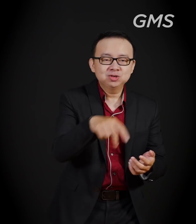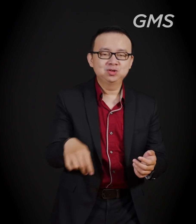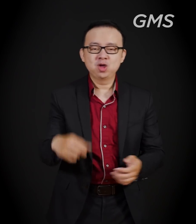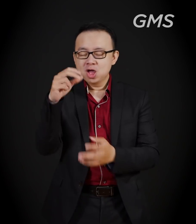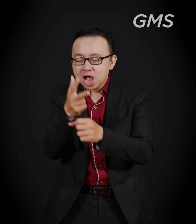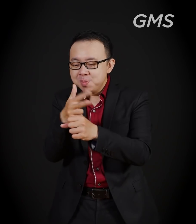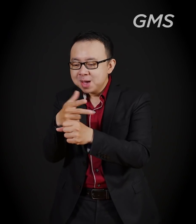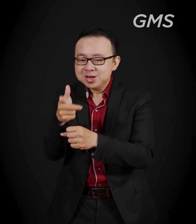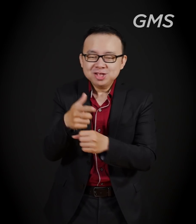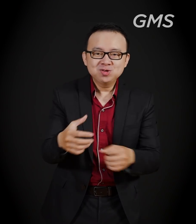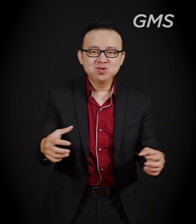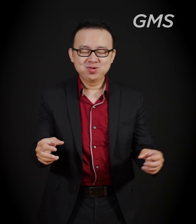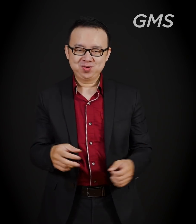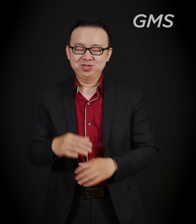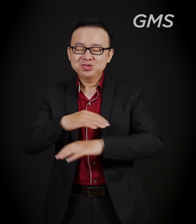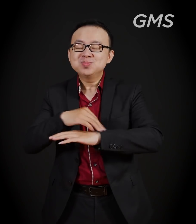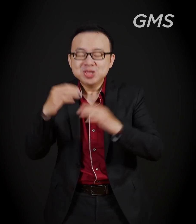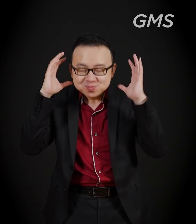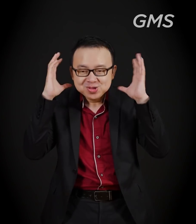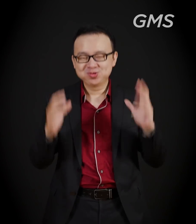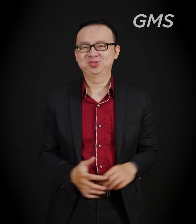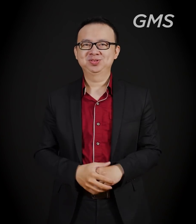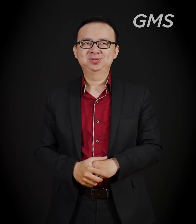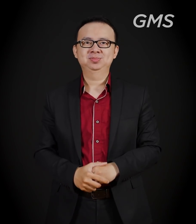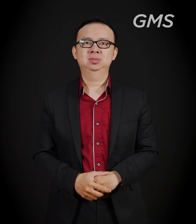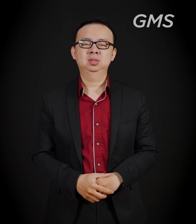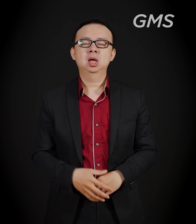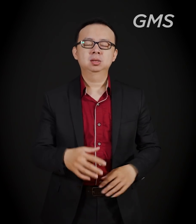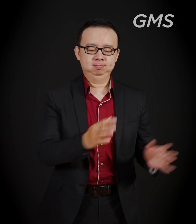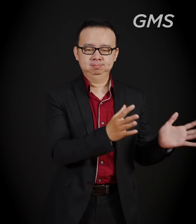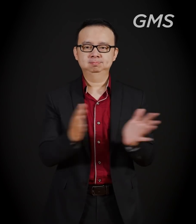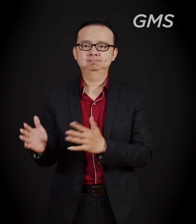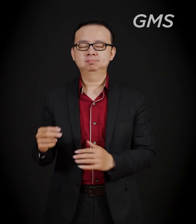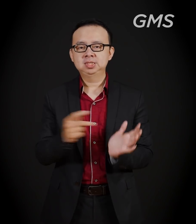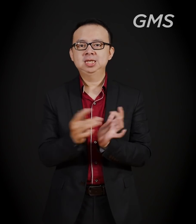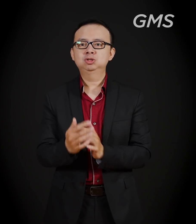apa-apa, pokoknya harus menyembah Tuhan, jangan ragu-ragu, ya kan? Yesus mendekati mereka.